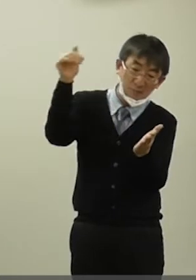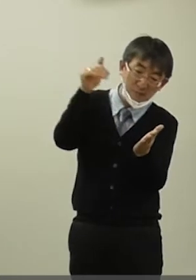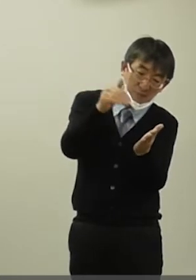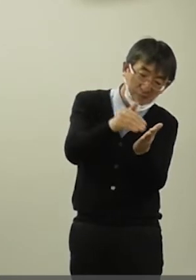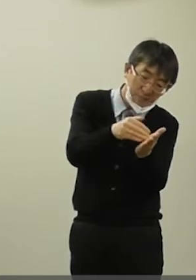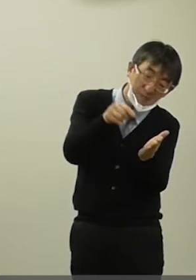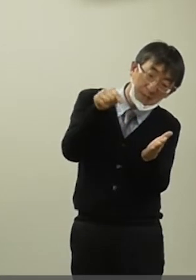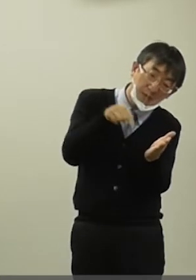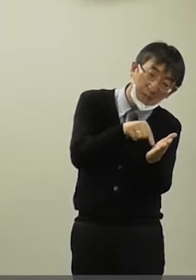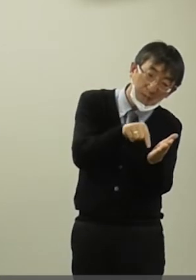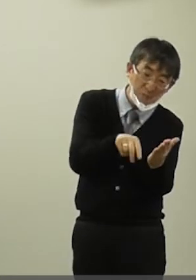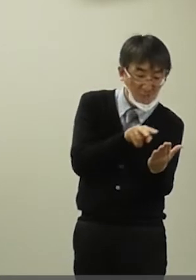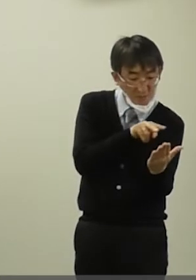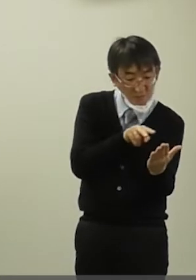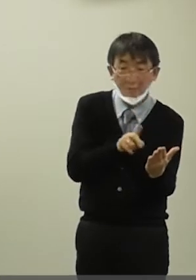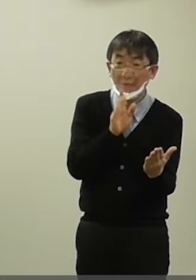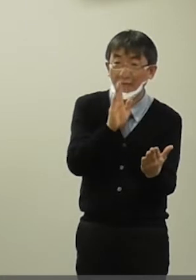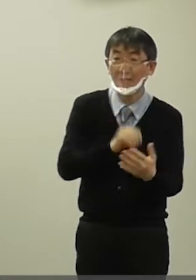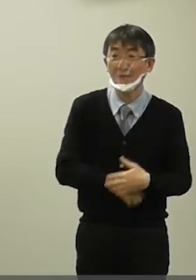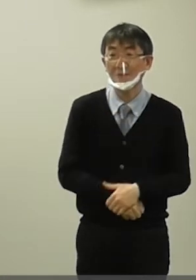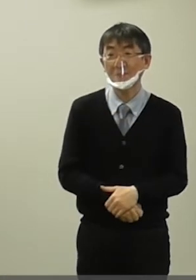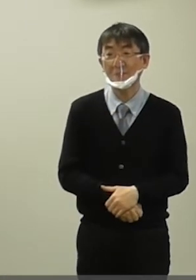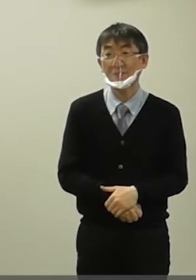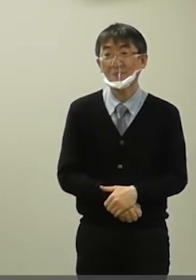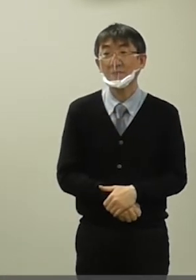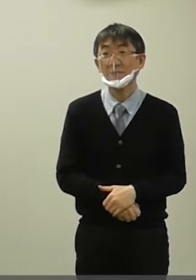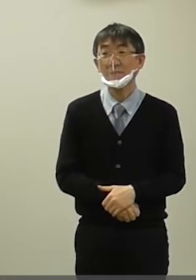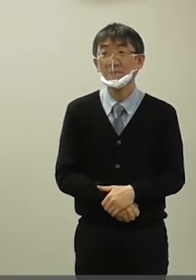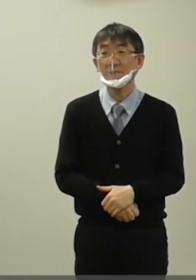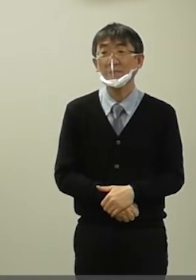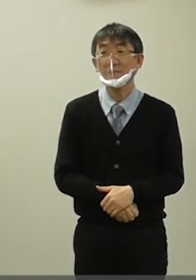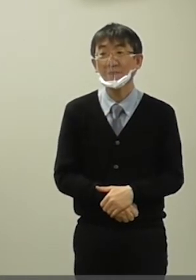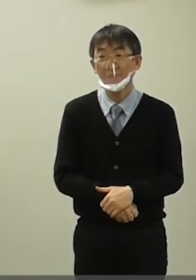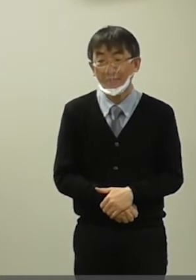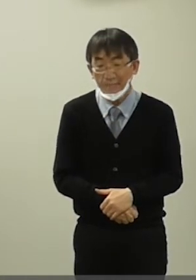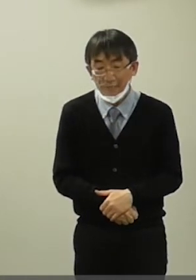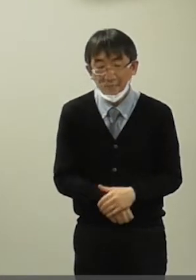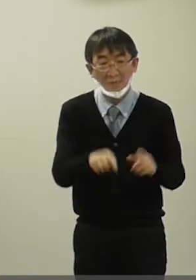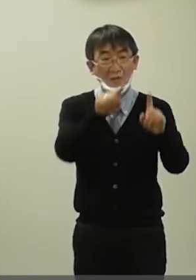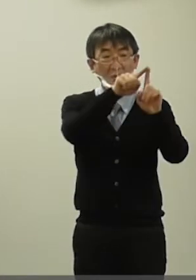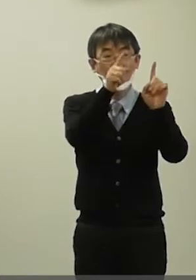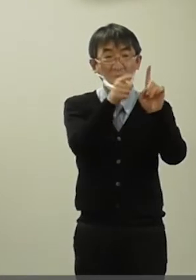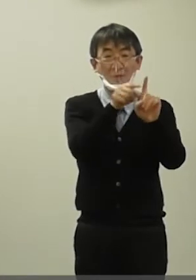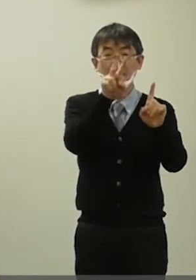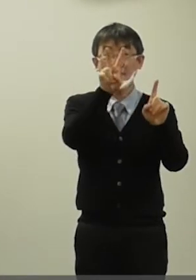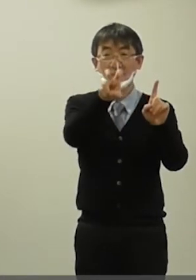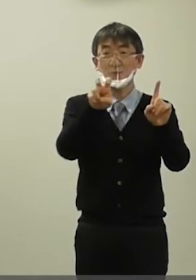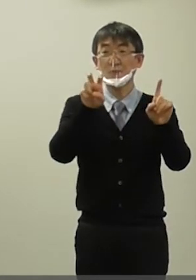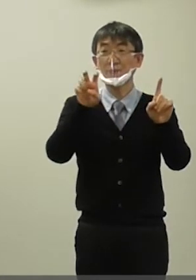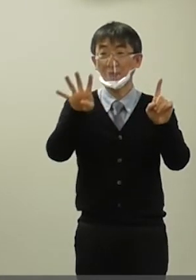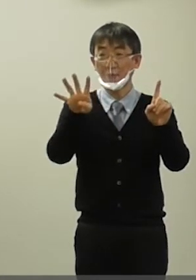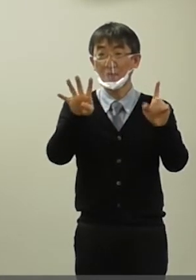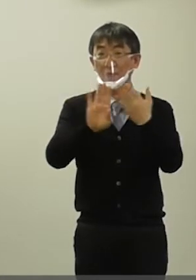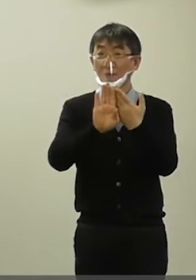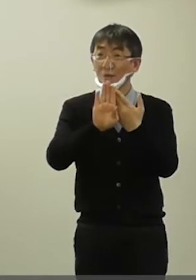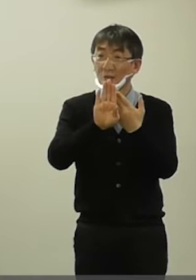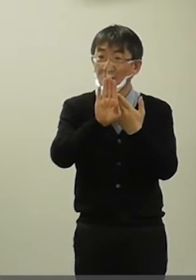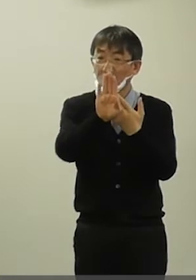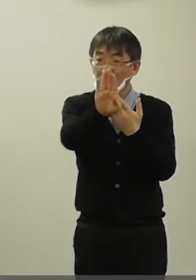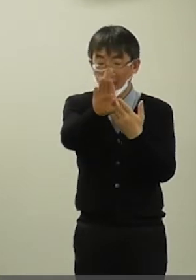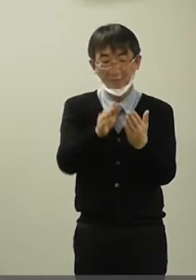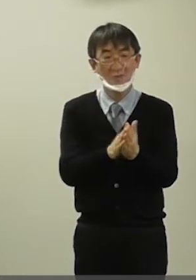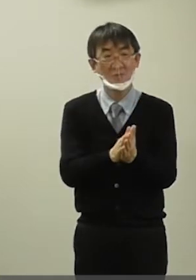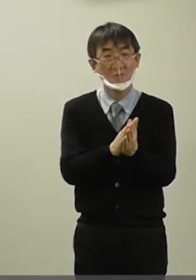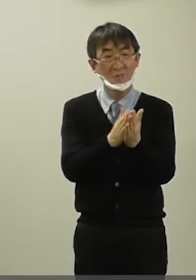もらうってルアーん第2集のページぐらいから方ですねっ